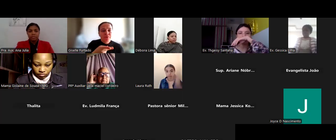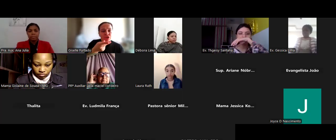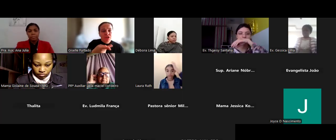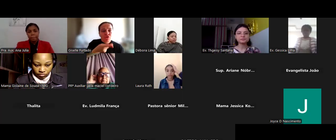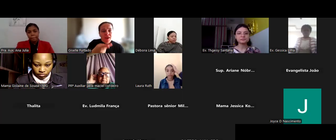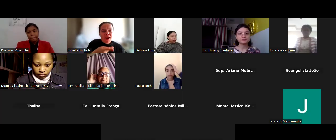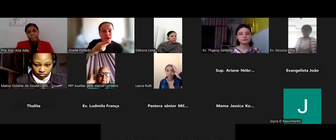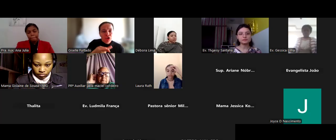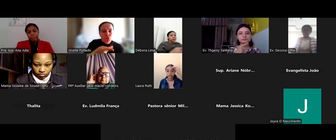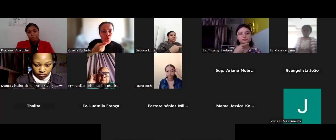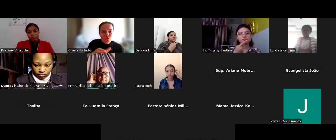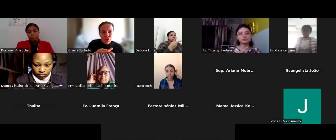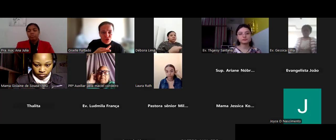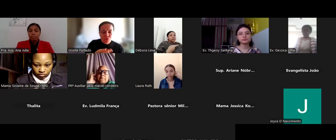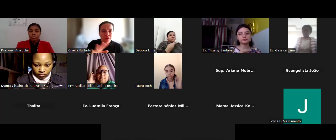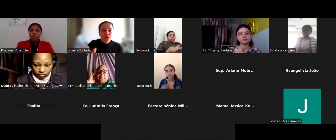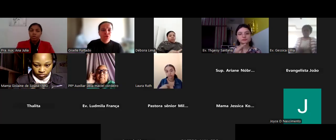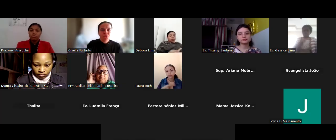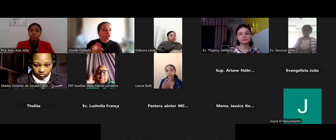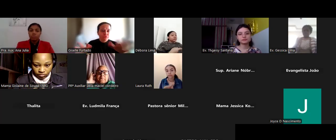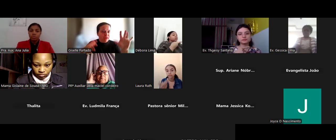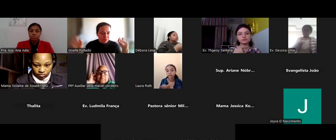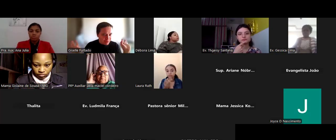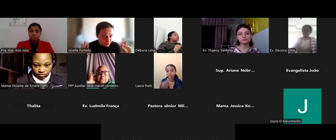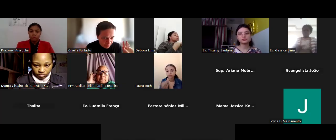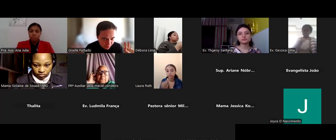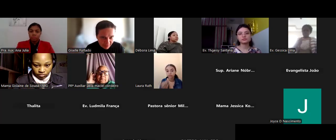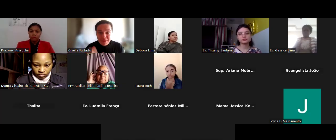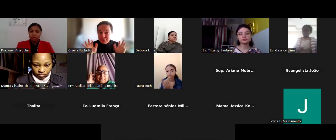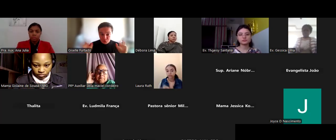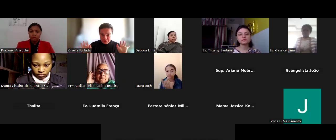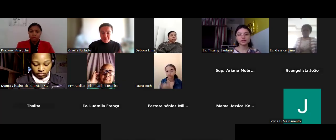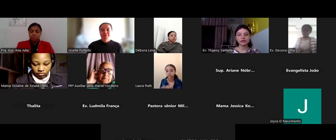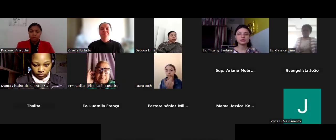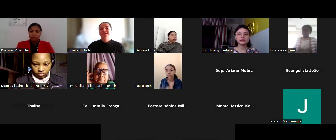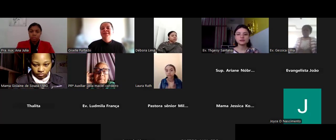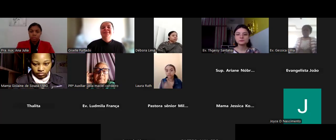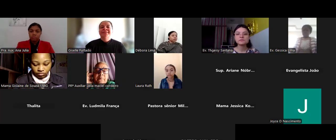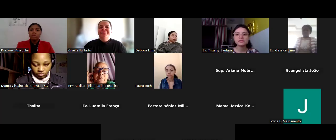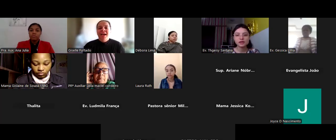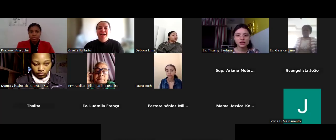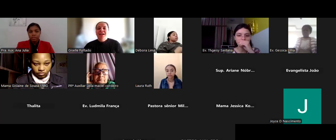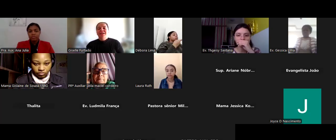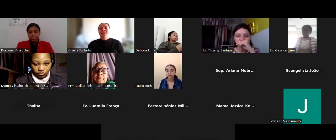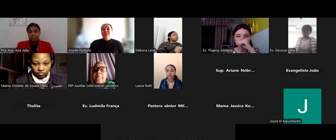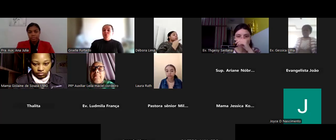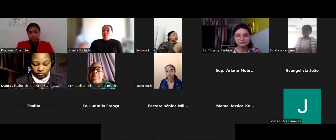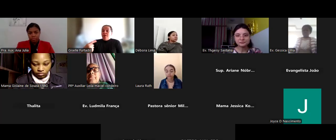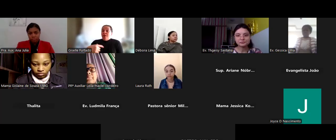Geralmente esse é o falar do ouvinte. O falar do surdo é diferente, mas não tem problema, eles vão entender, tá? Então,